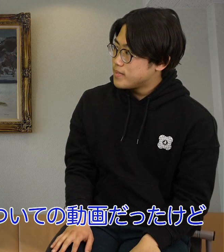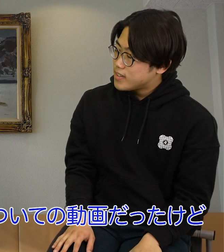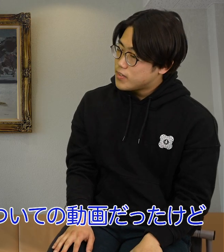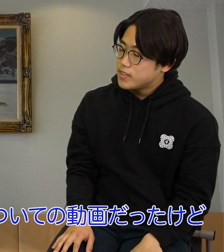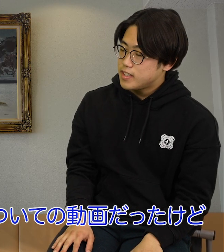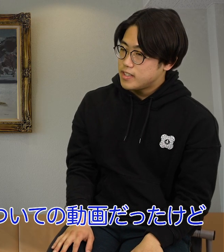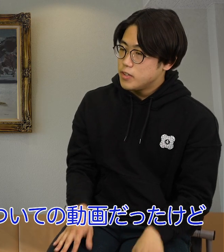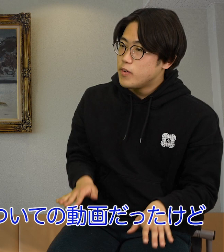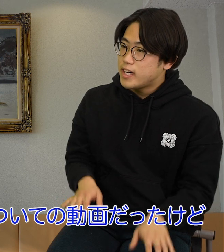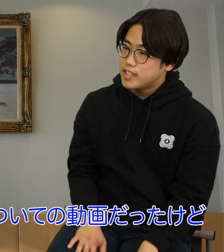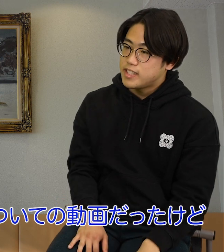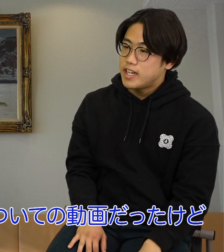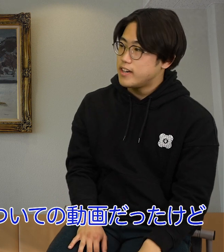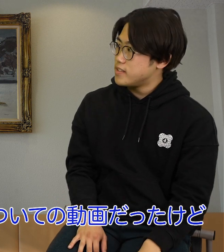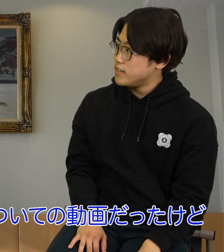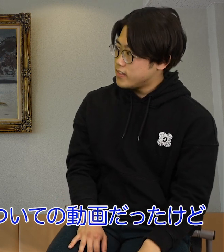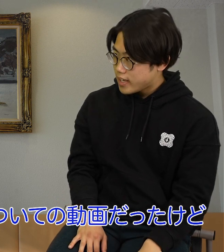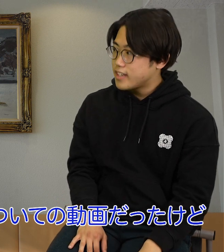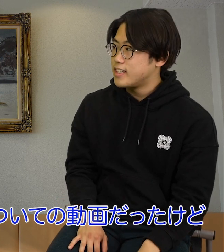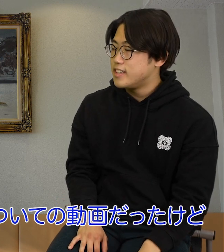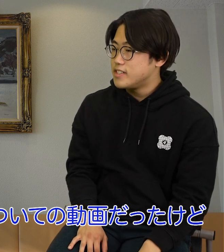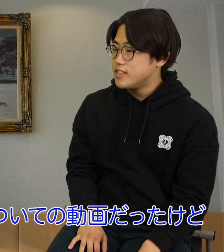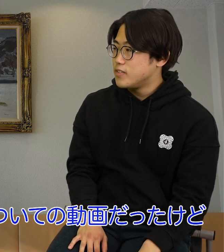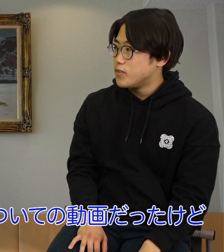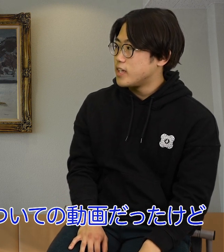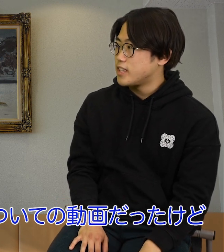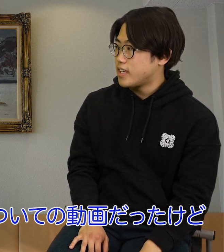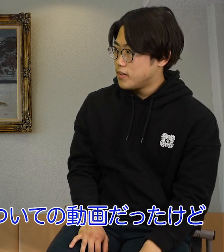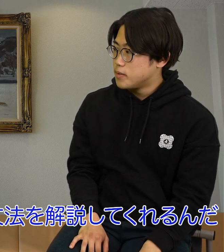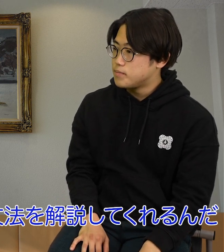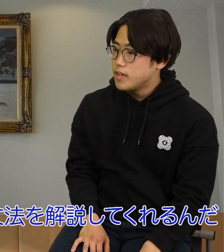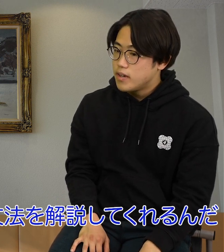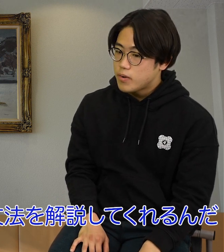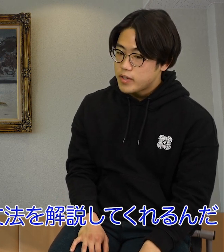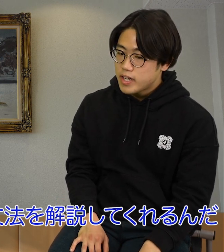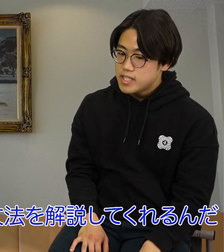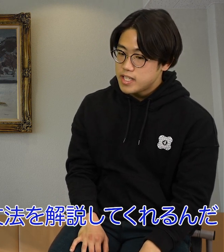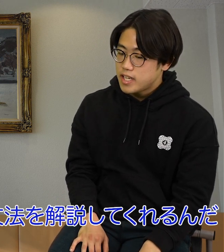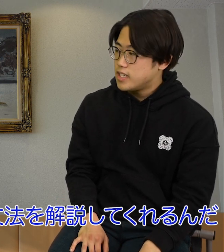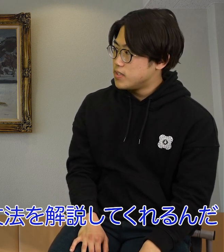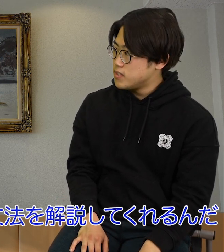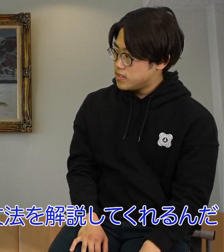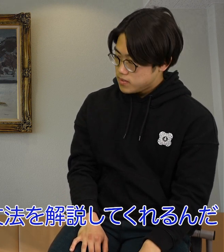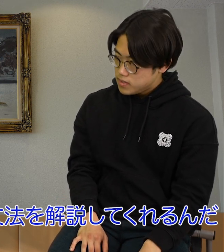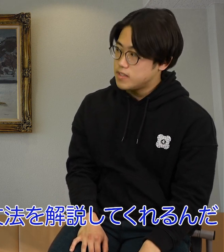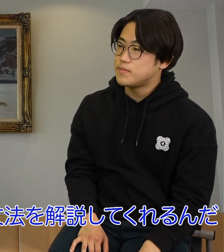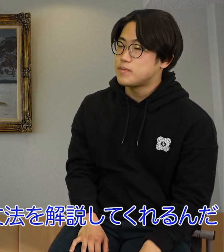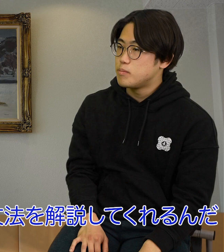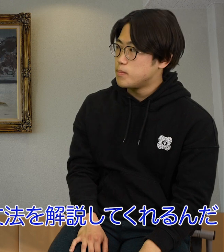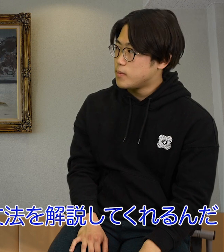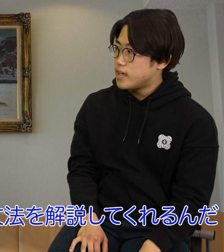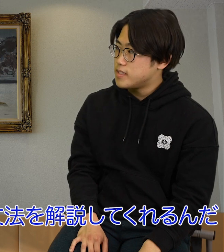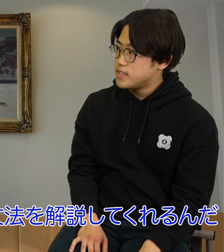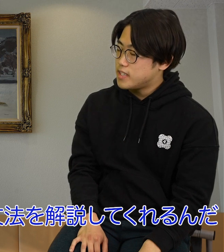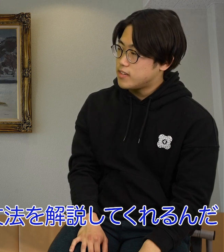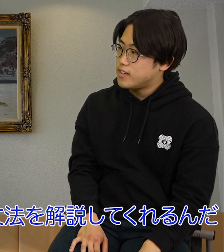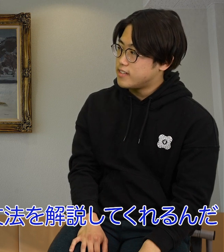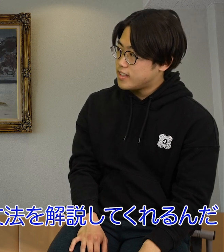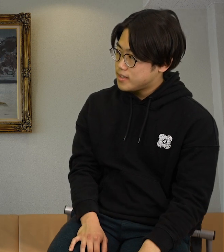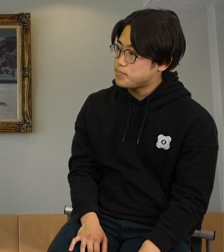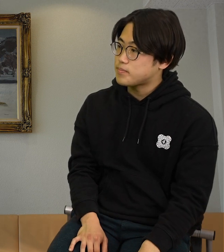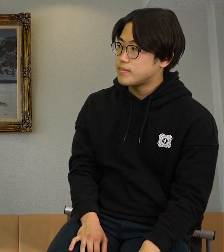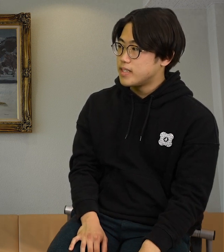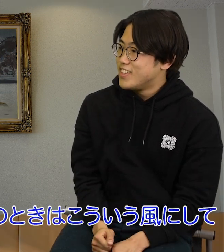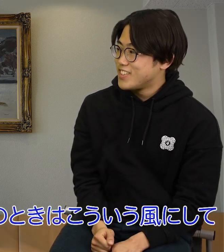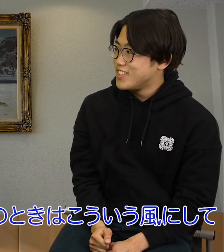ね、今日は RS 表現についての動画だったけど、こんな感じで一つ一つ文法を解説しててくれる